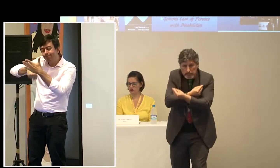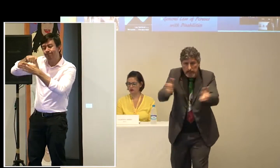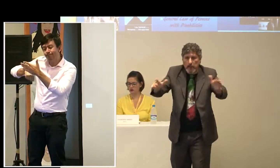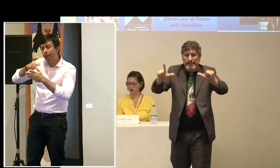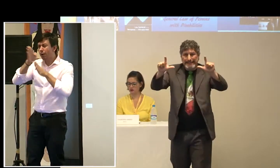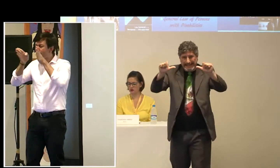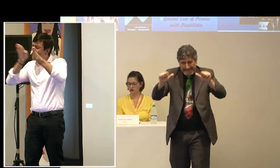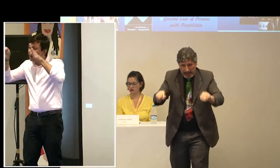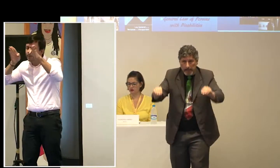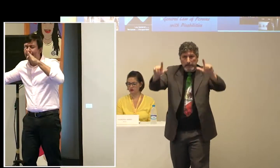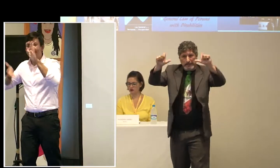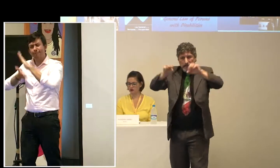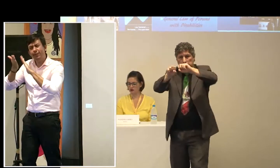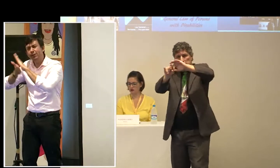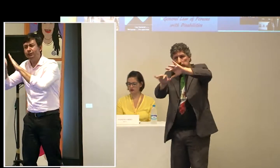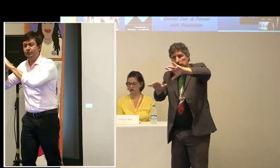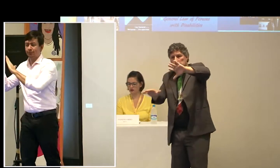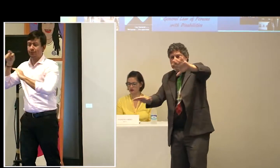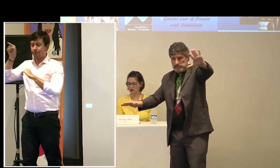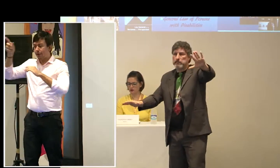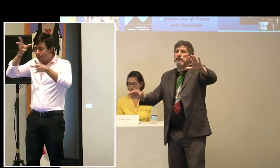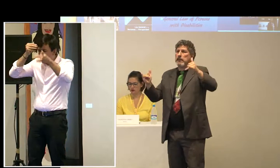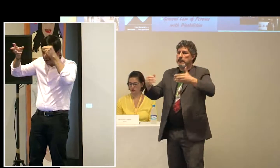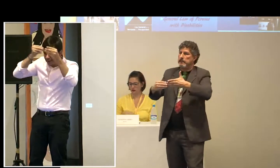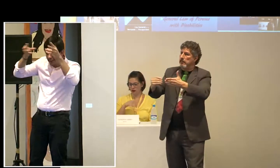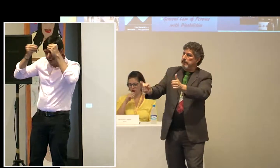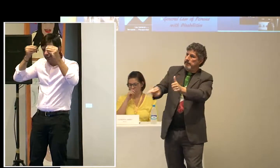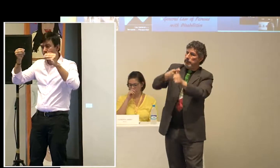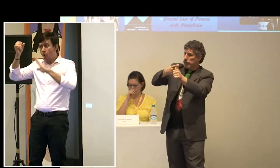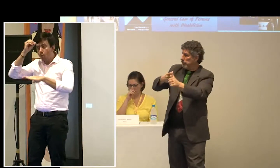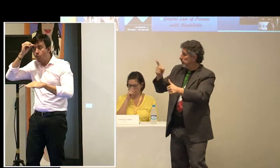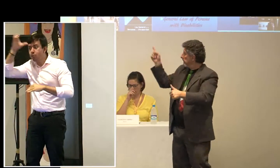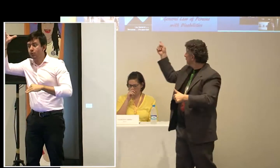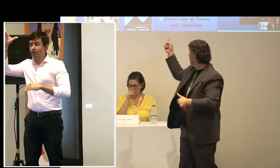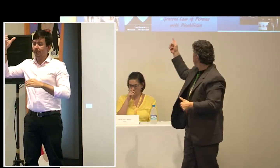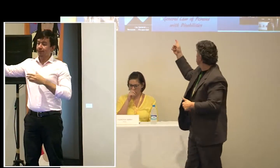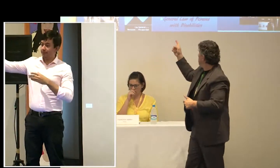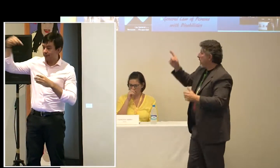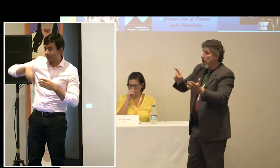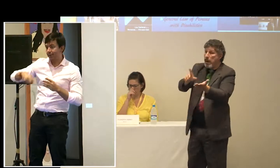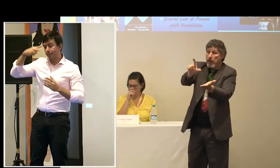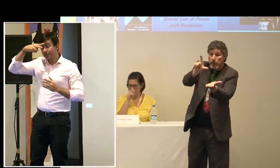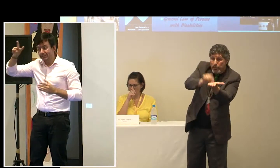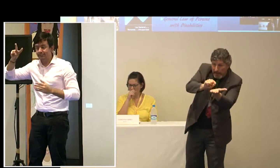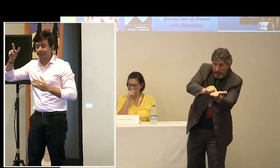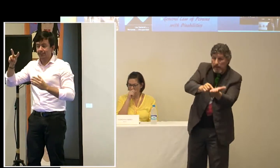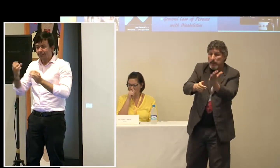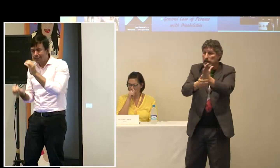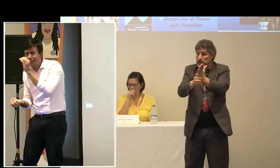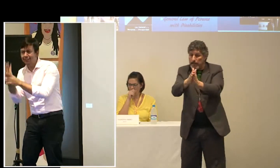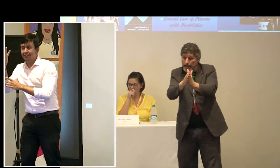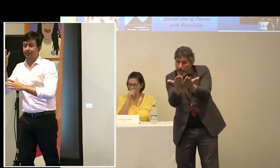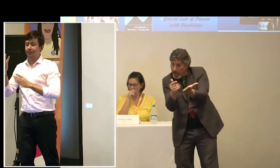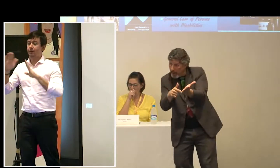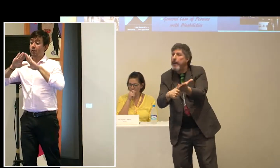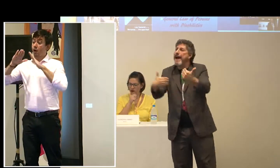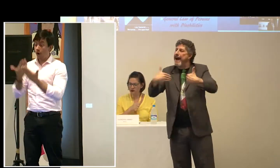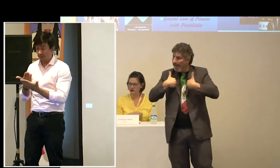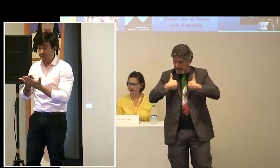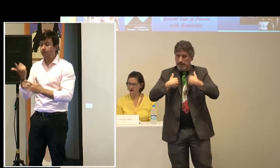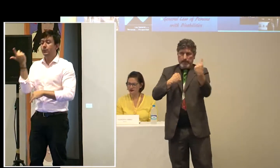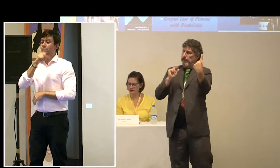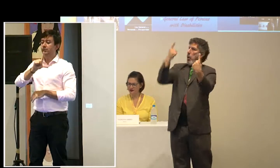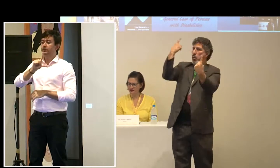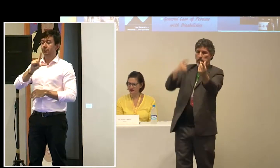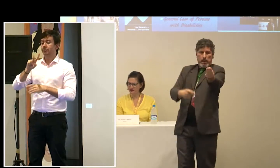Através de muita luta, de diferentes espaços visitados, de aquisição de